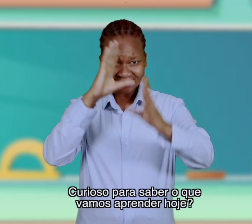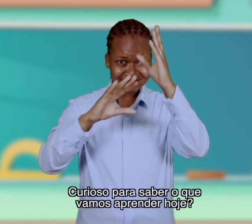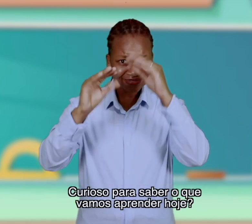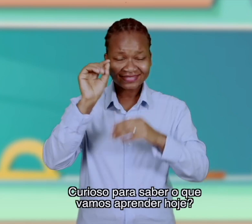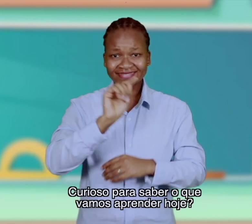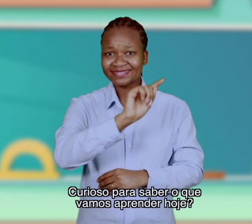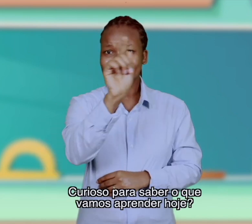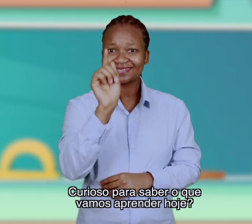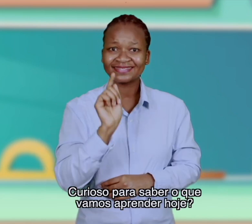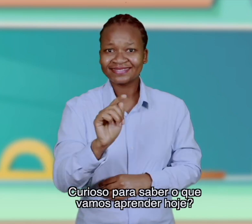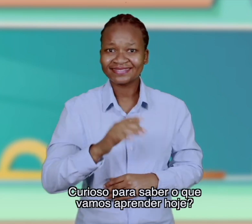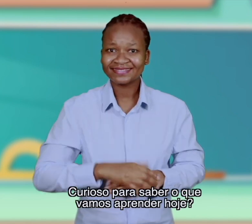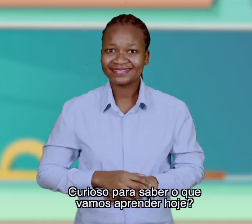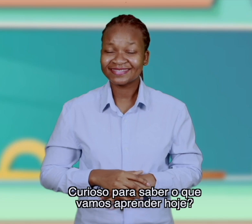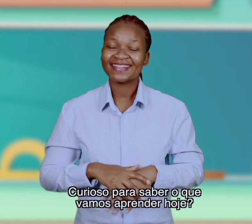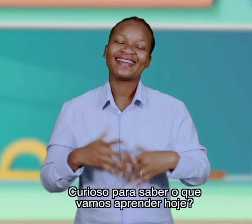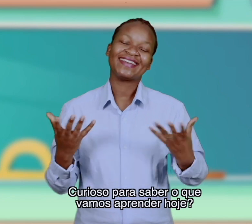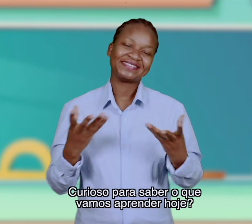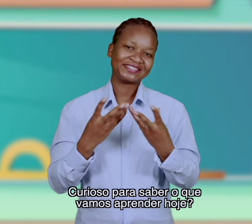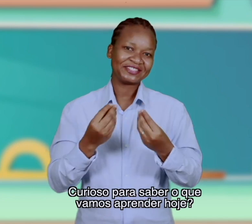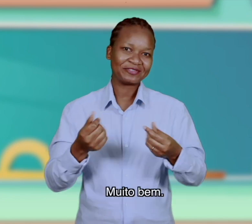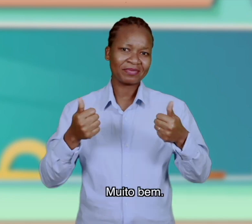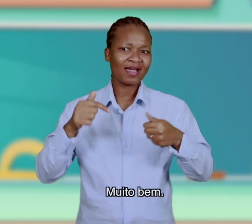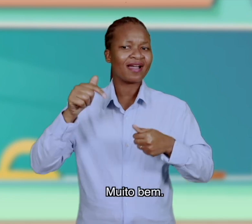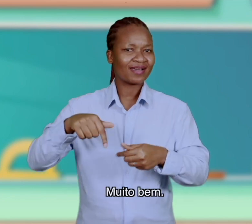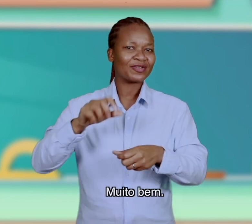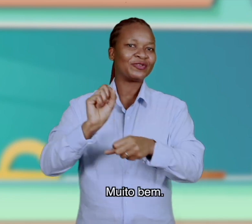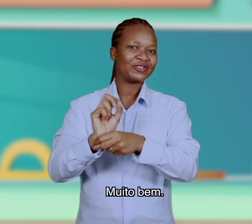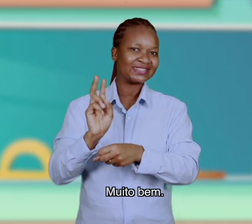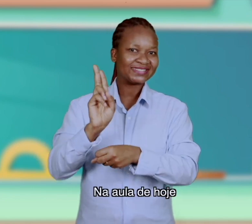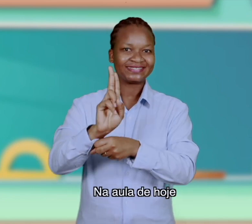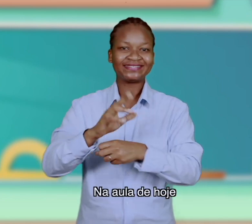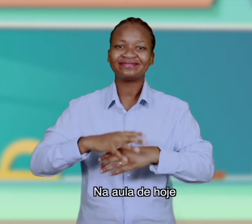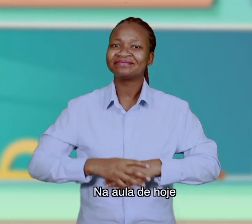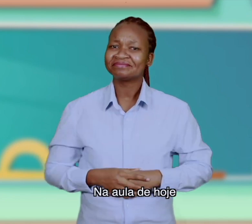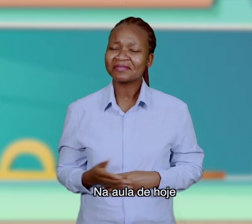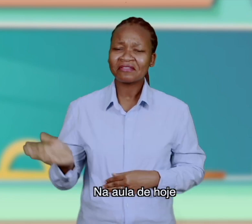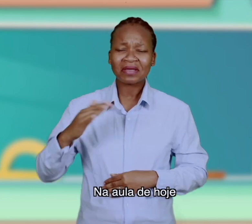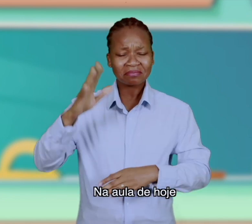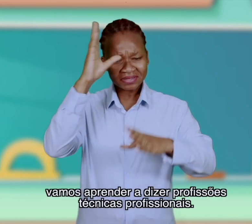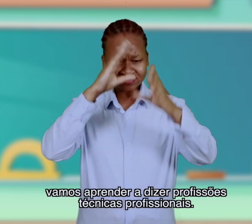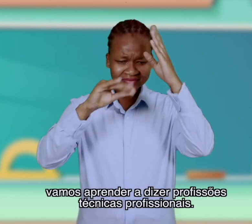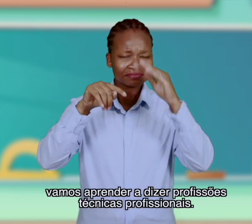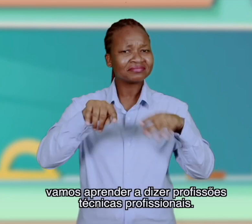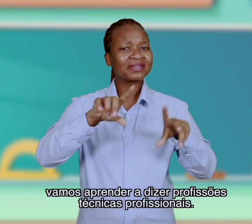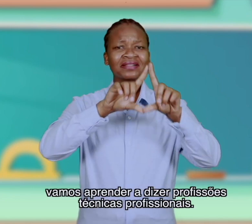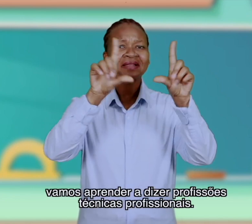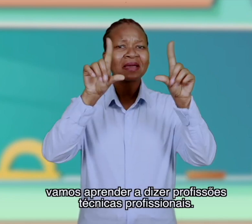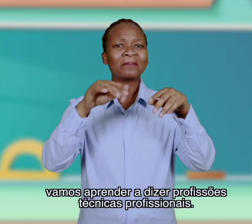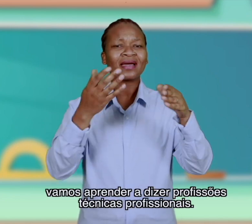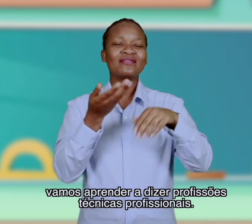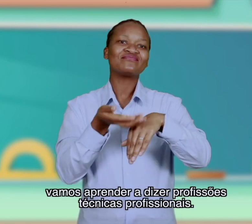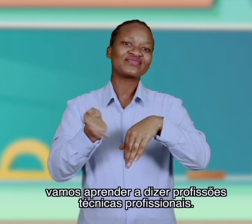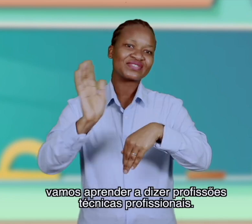para saber o que vamos aprender hoje? Muito bem! Na aula de hoje, vamos aprender a dizer profissões